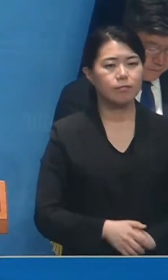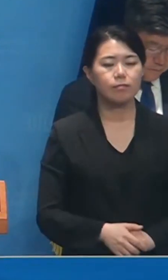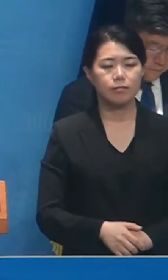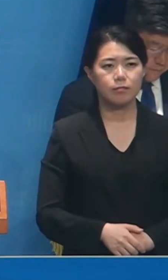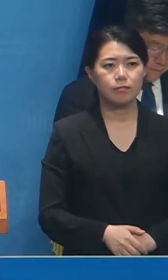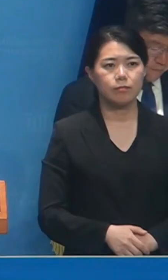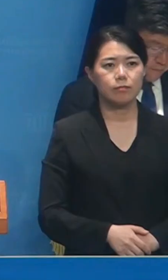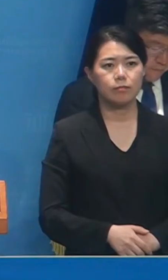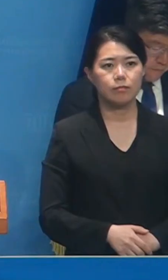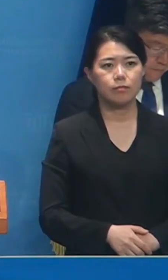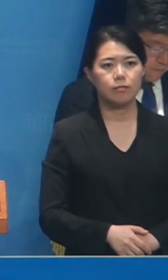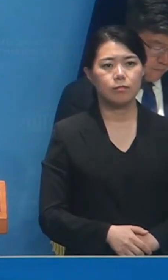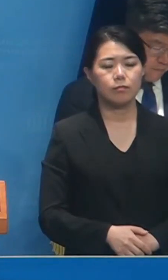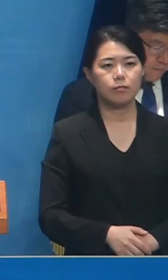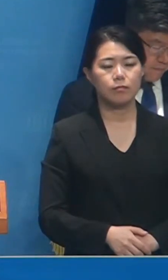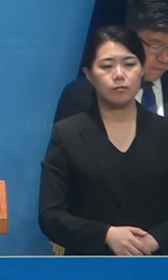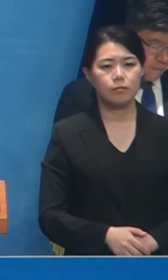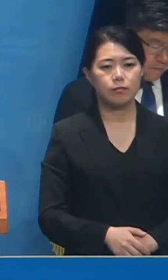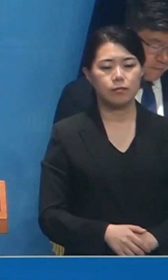그리고